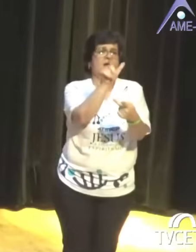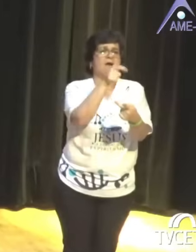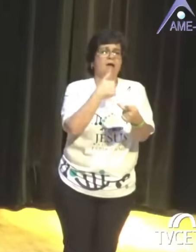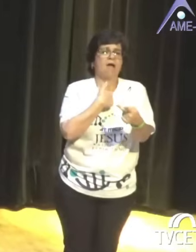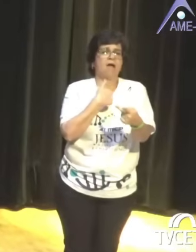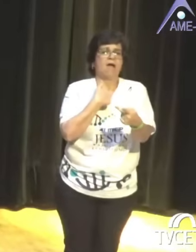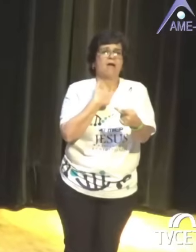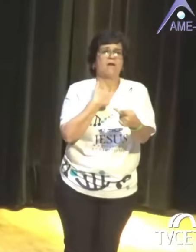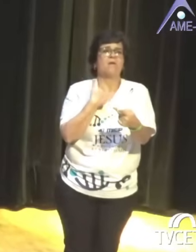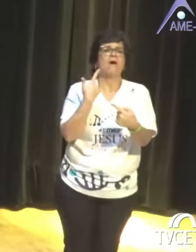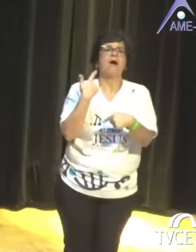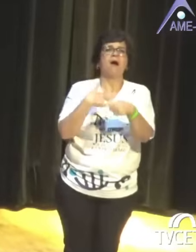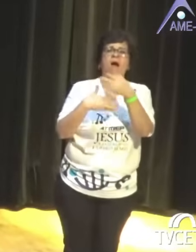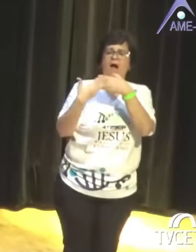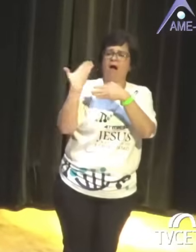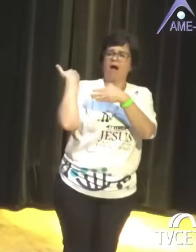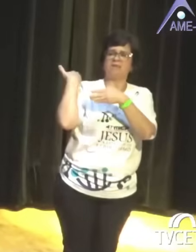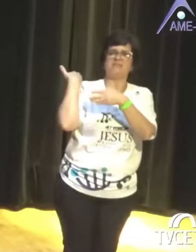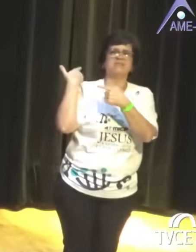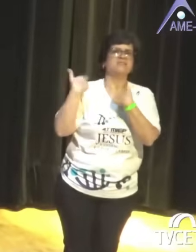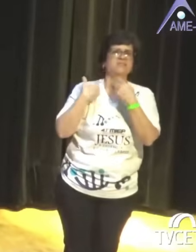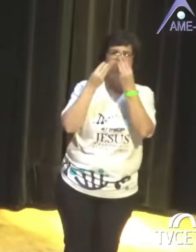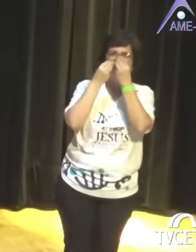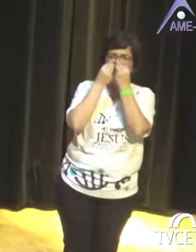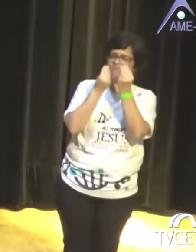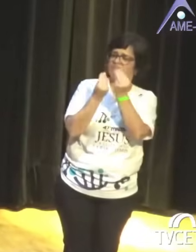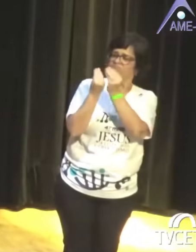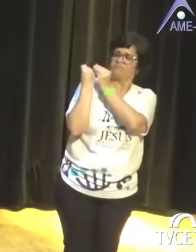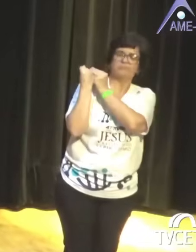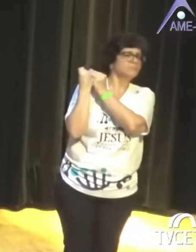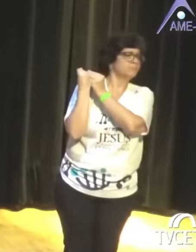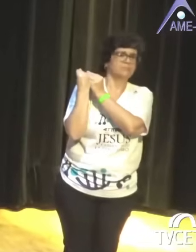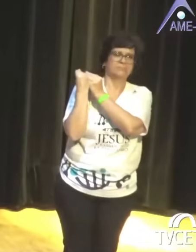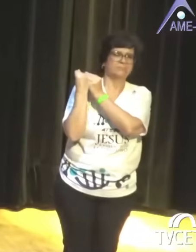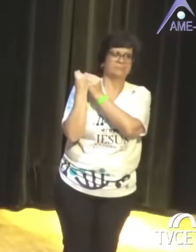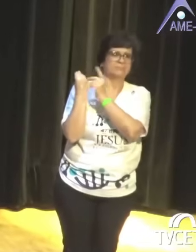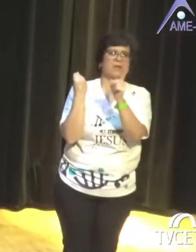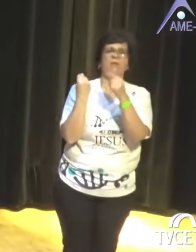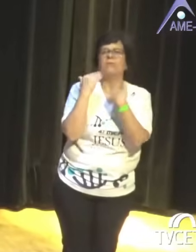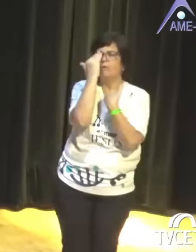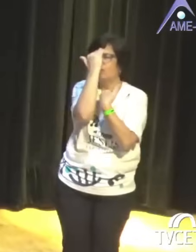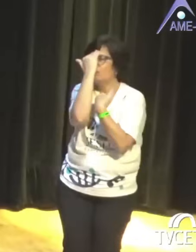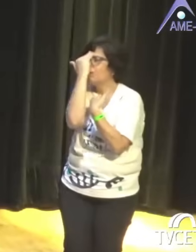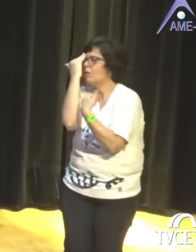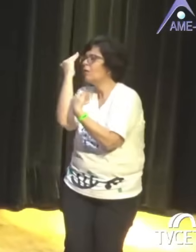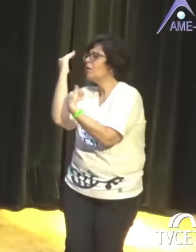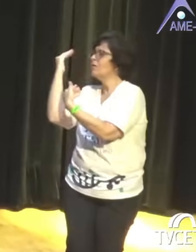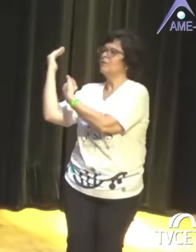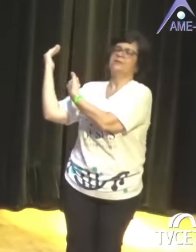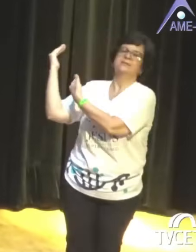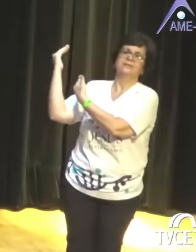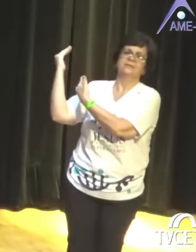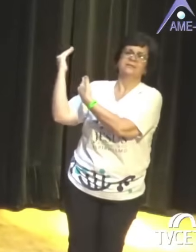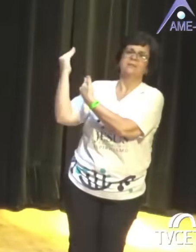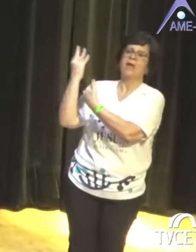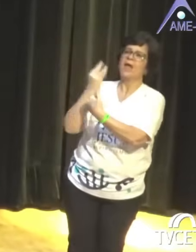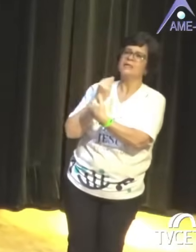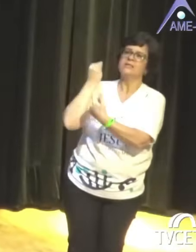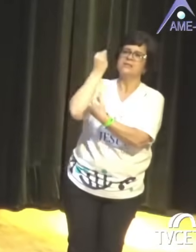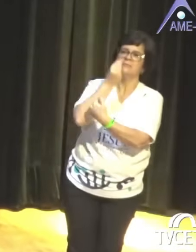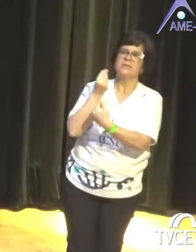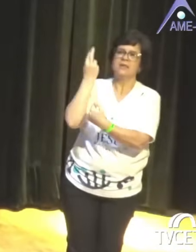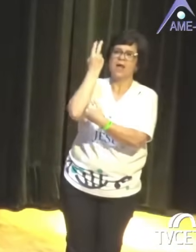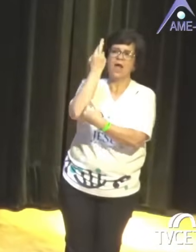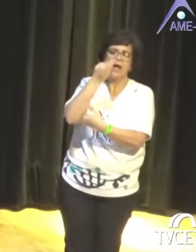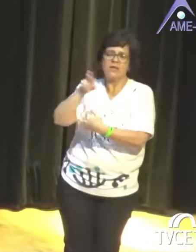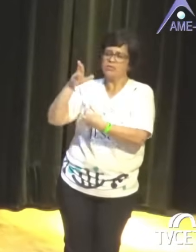sendo ingrato com o passado eu sou muito grato porque todas as experiências religiosas